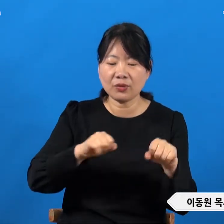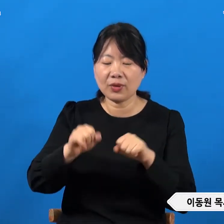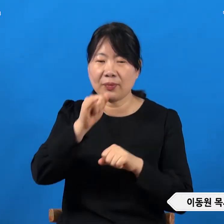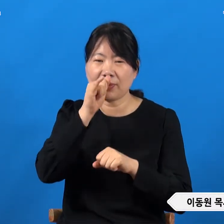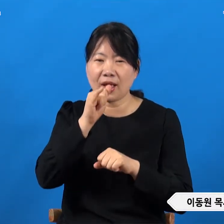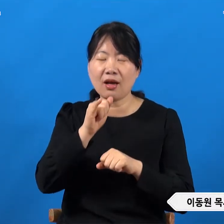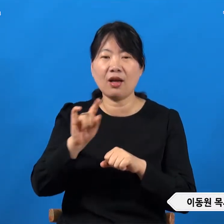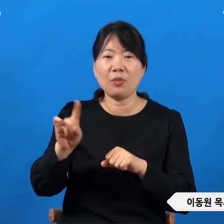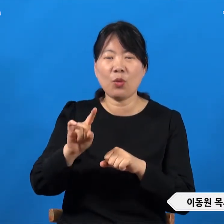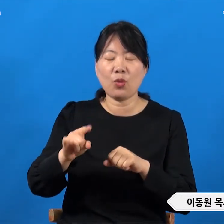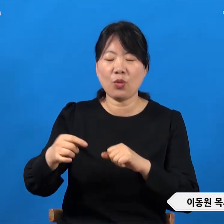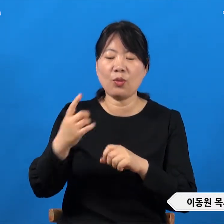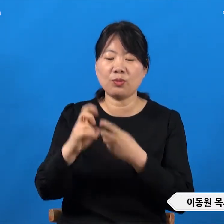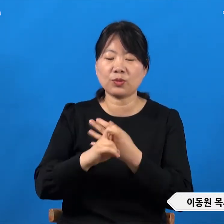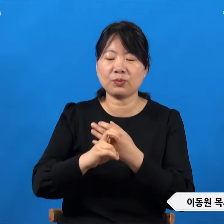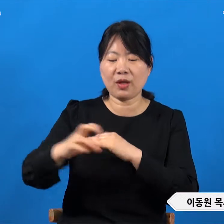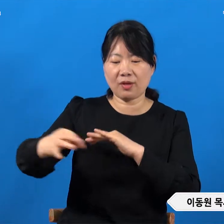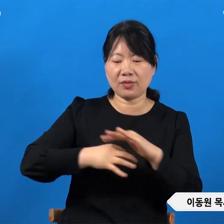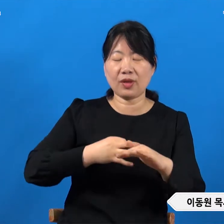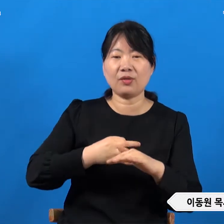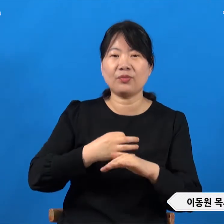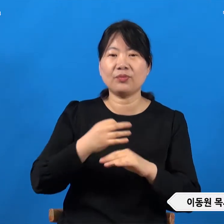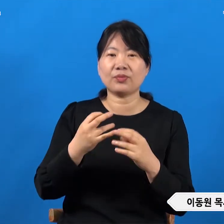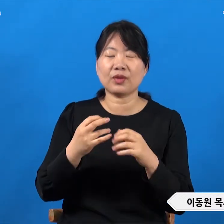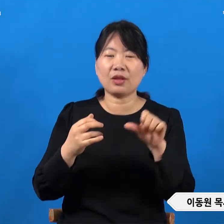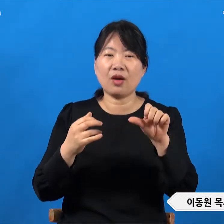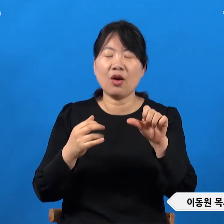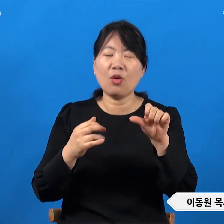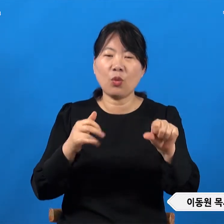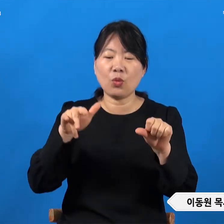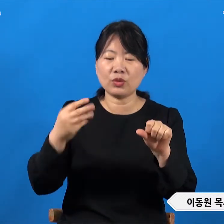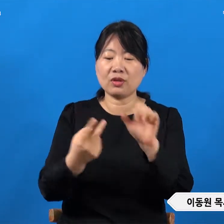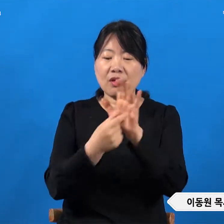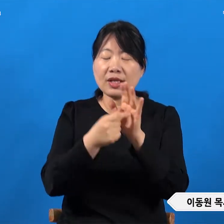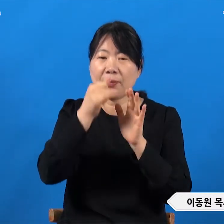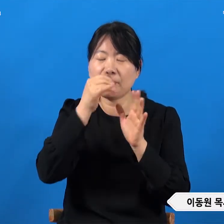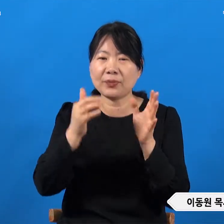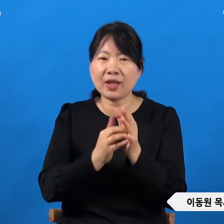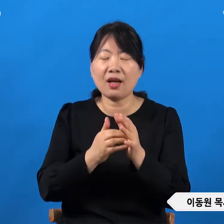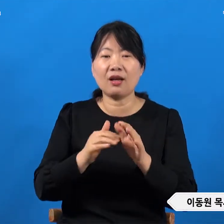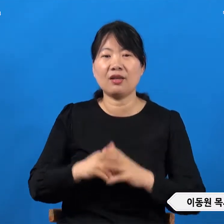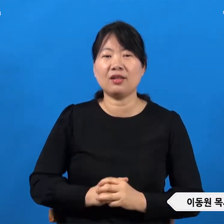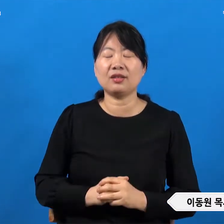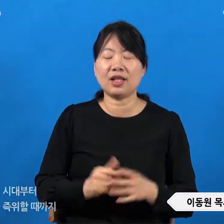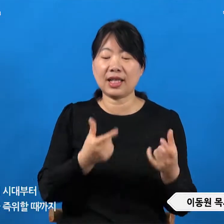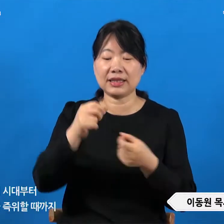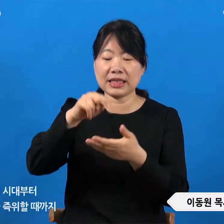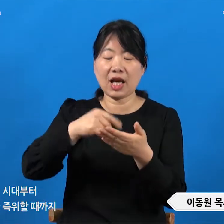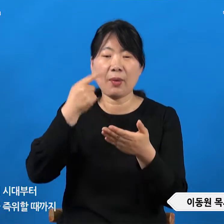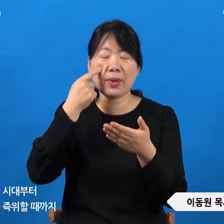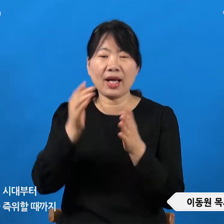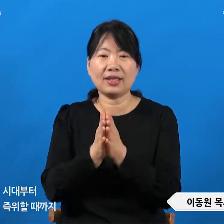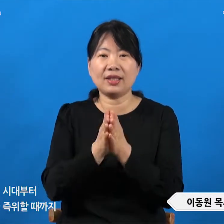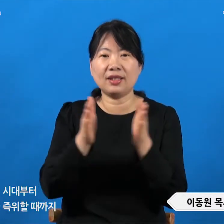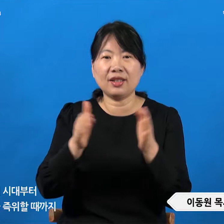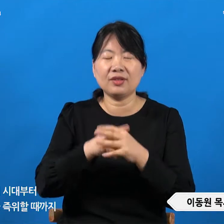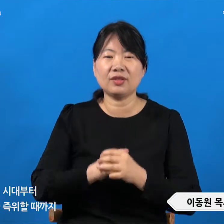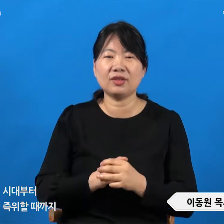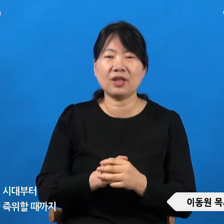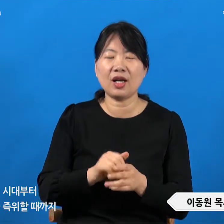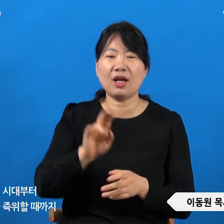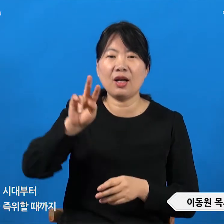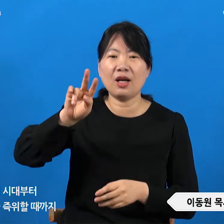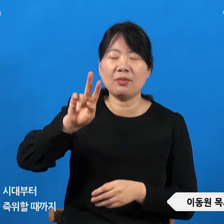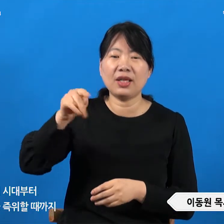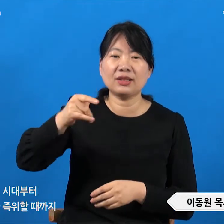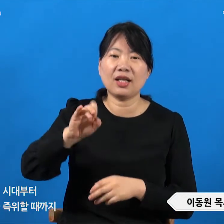그것은 소위 뇌물 전략이었습니다. 본문 5절에 기록되어 있는데요. 자, 본문 5절을 같이 읽습니다. 시작.